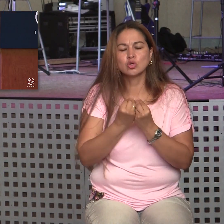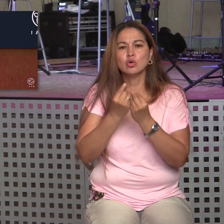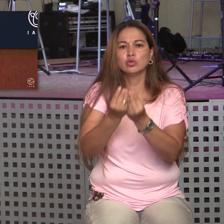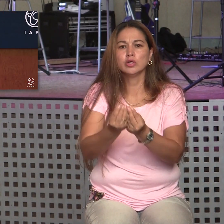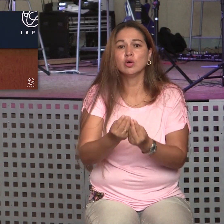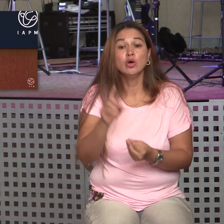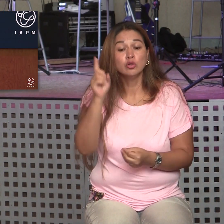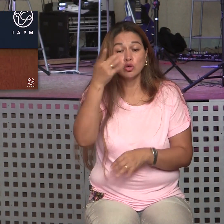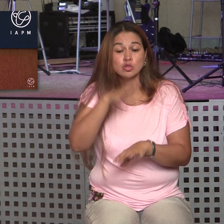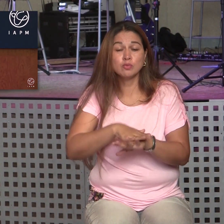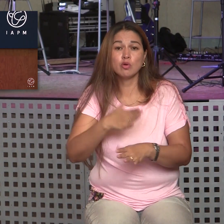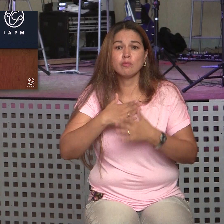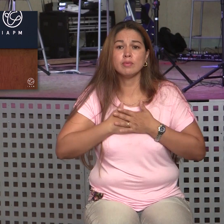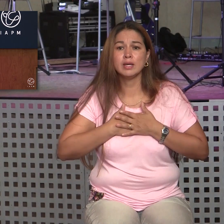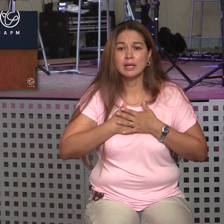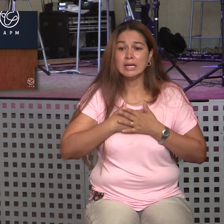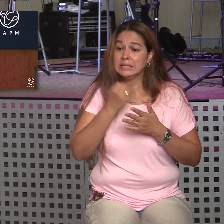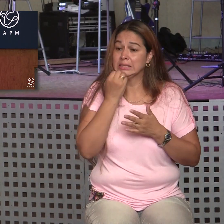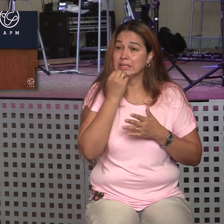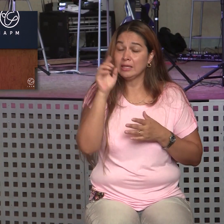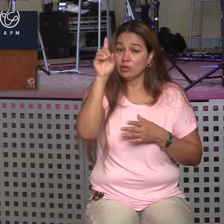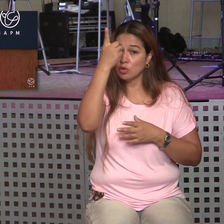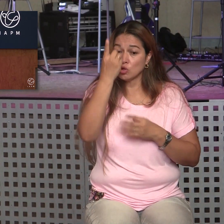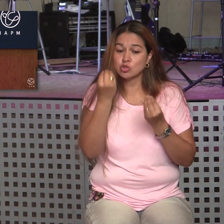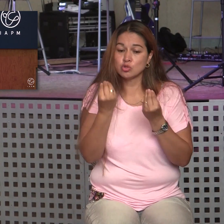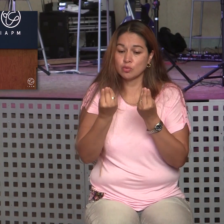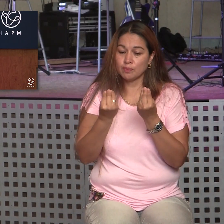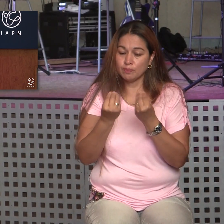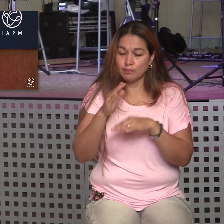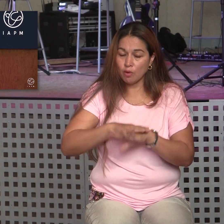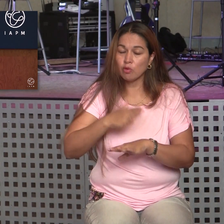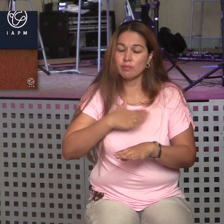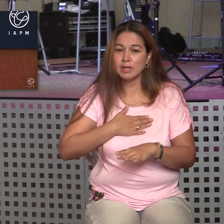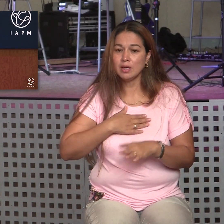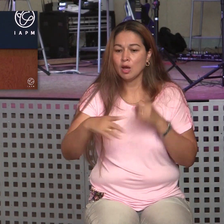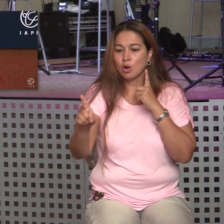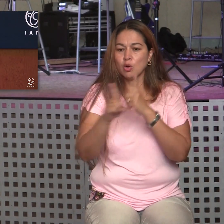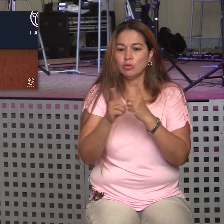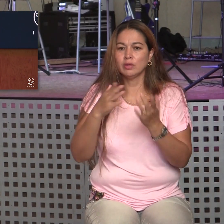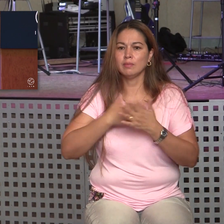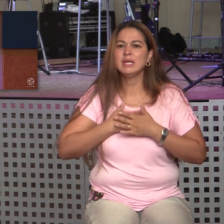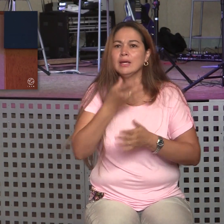por mí, ¿quién contra mí? Es decir, tormenta,